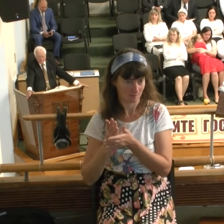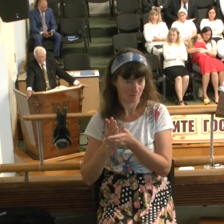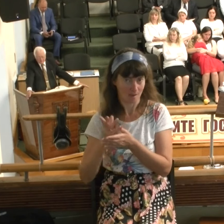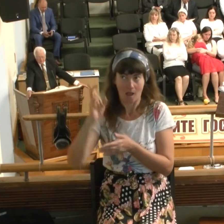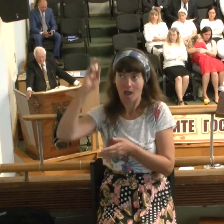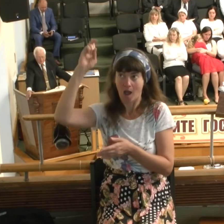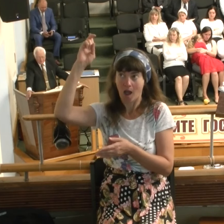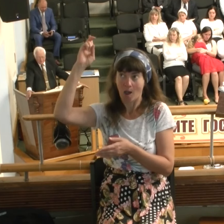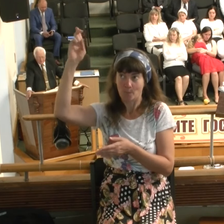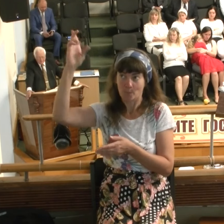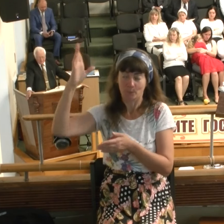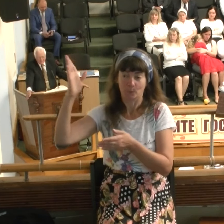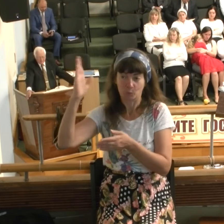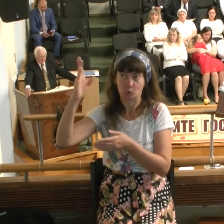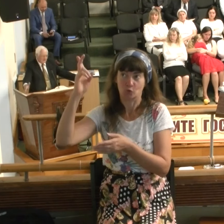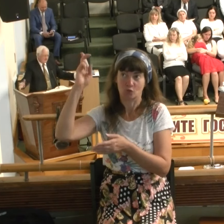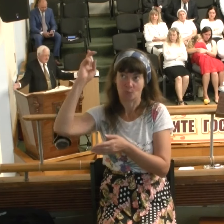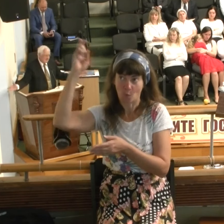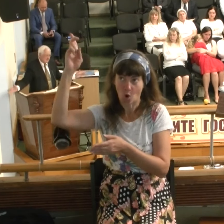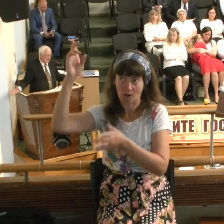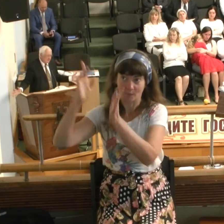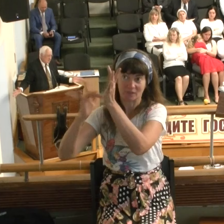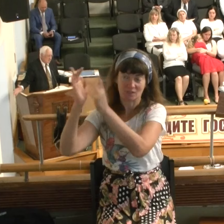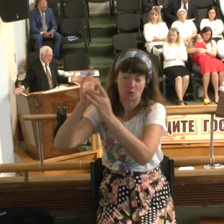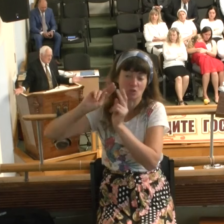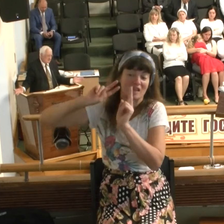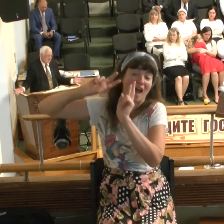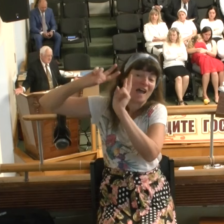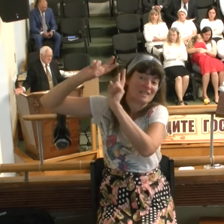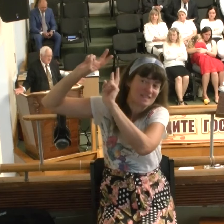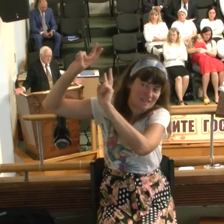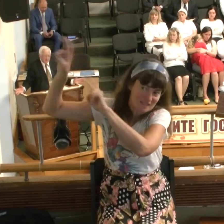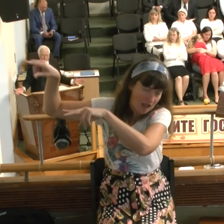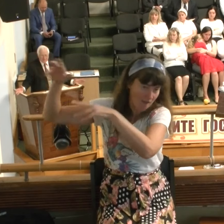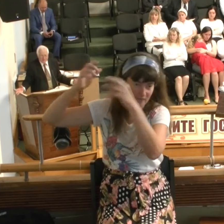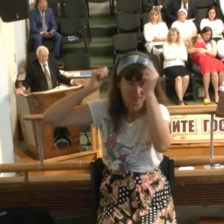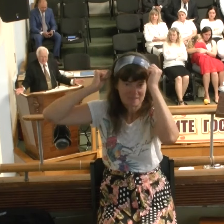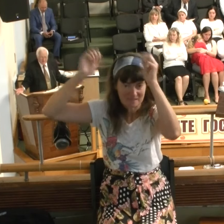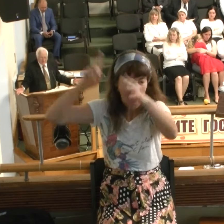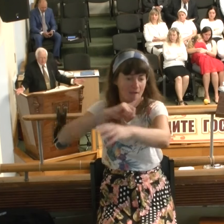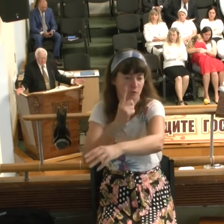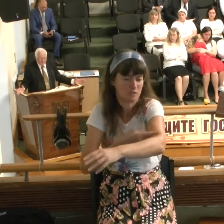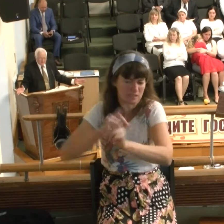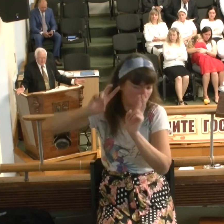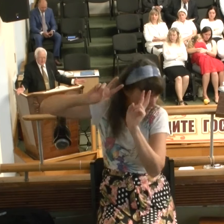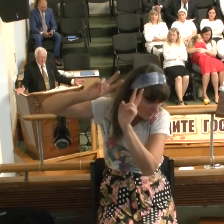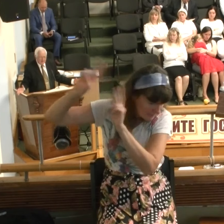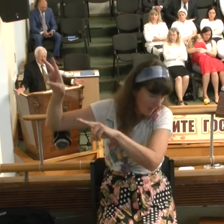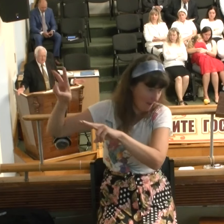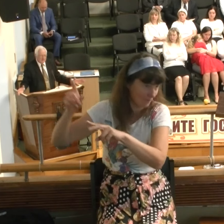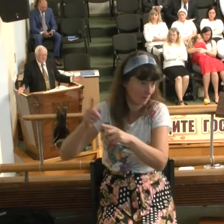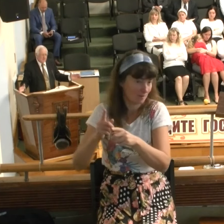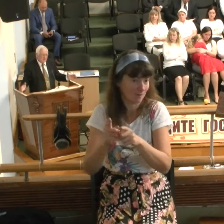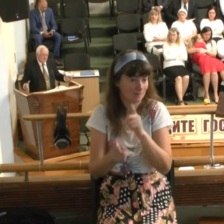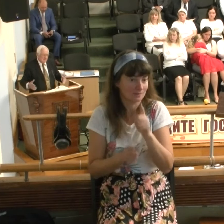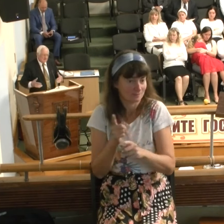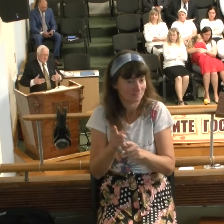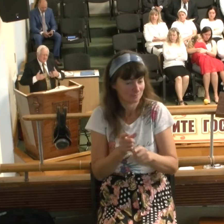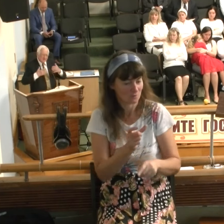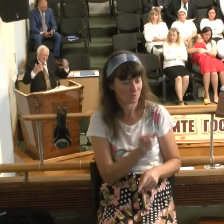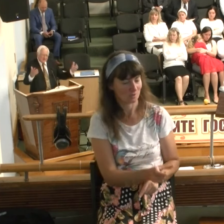А мы Себя знаем. Мы набор склонностей греховных, мы